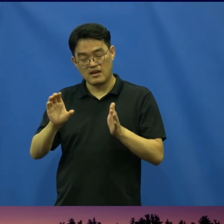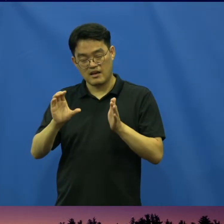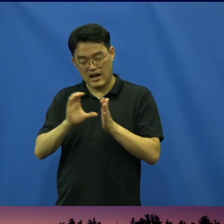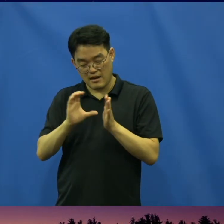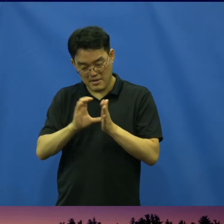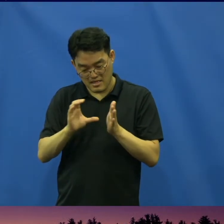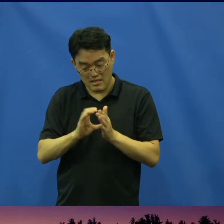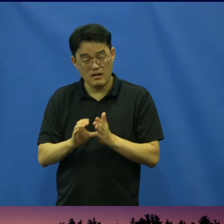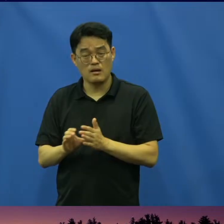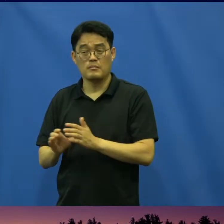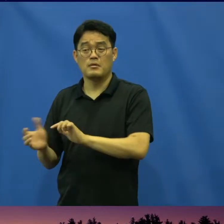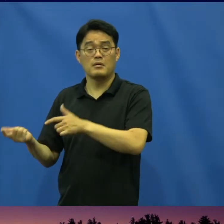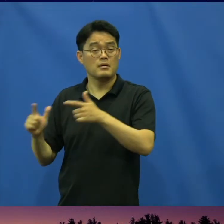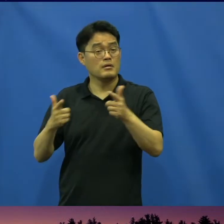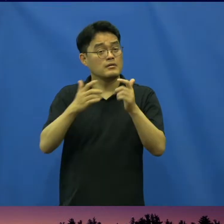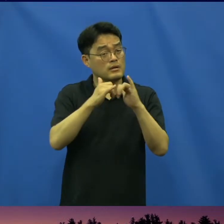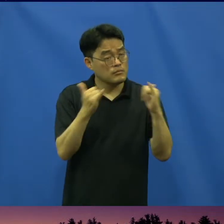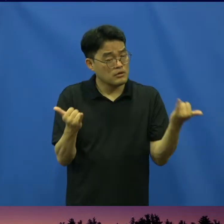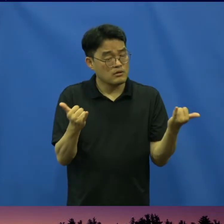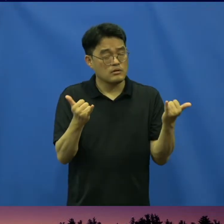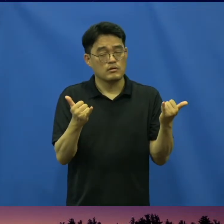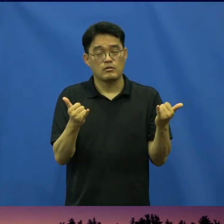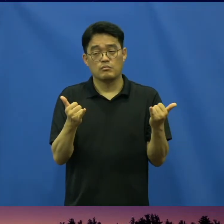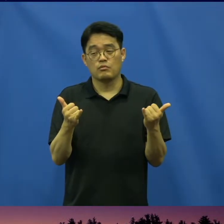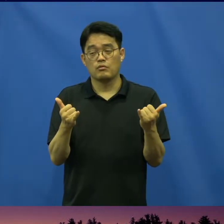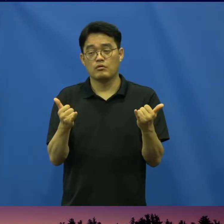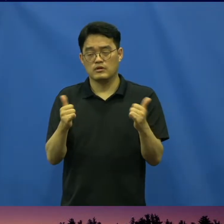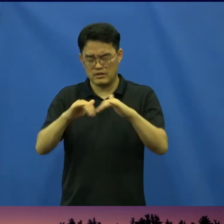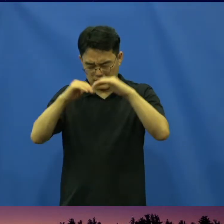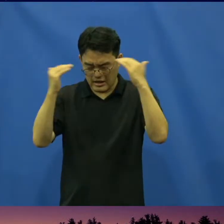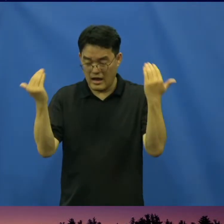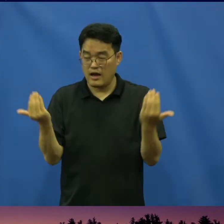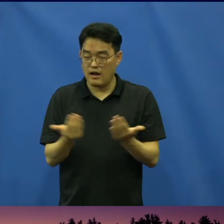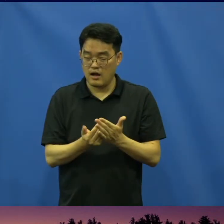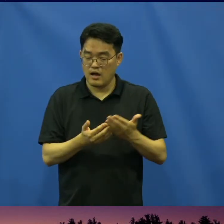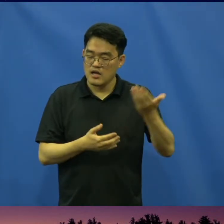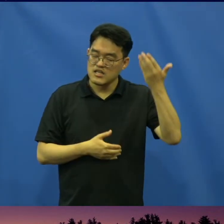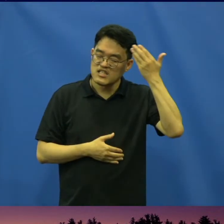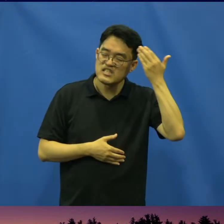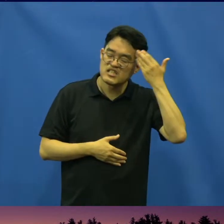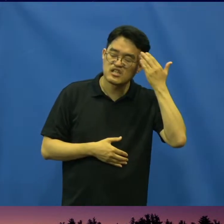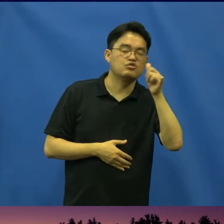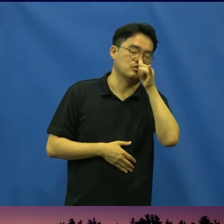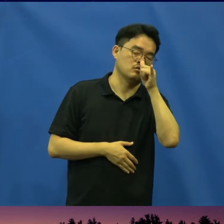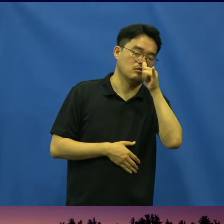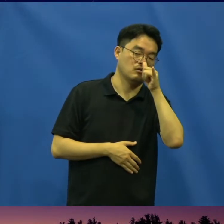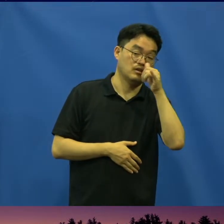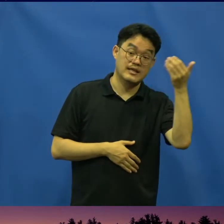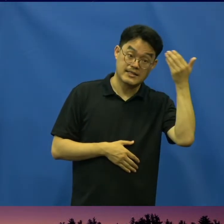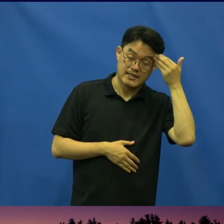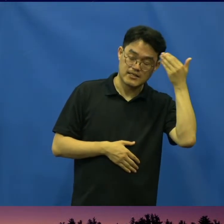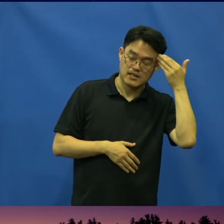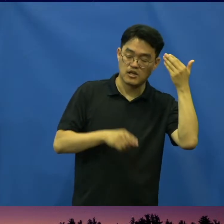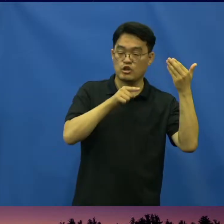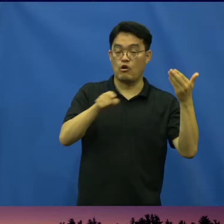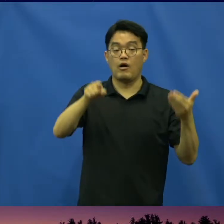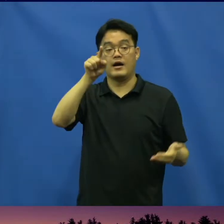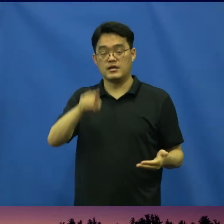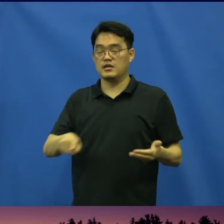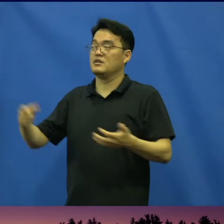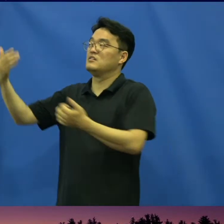명작들을 탁월한 지성이 아니면 감당해낼 수 없는 작품들이에요. 탄성을 지르게 한 책들이에요.